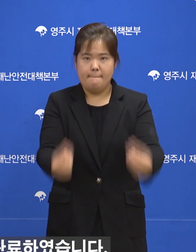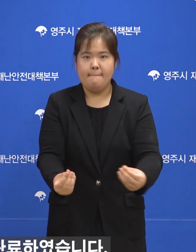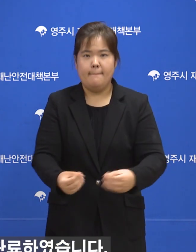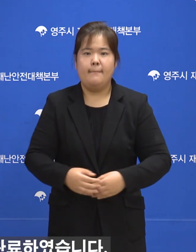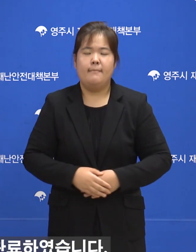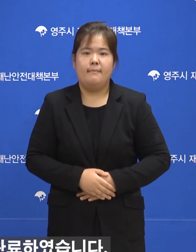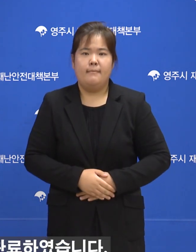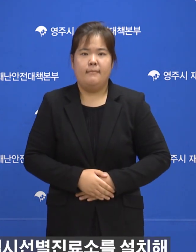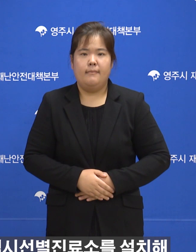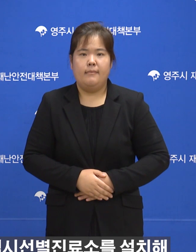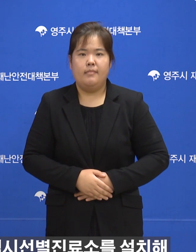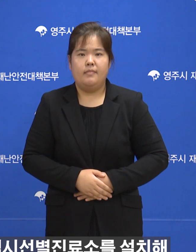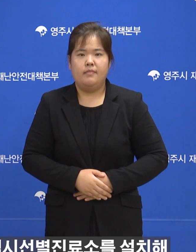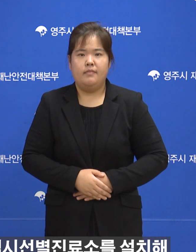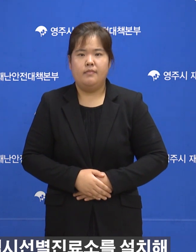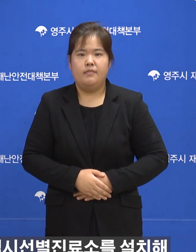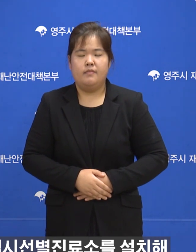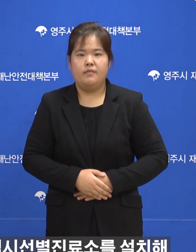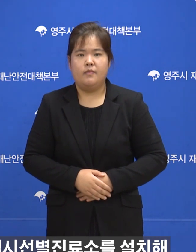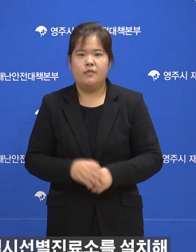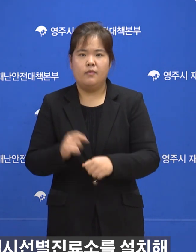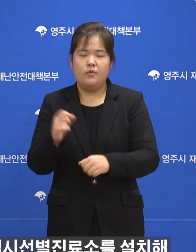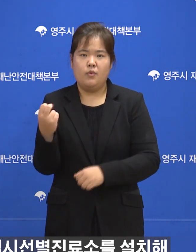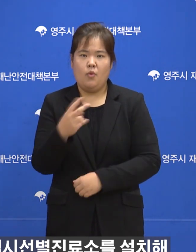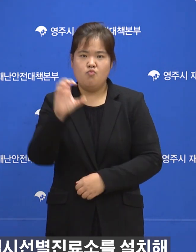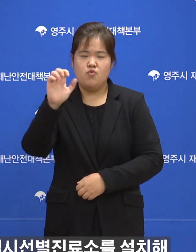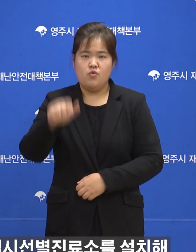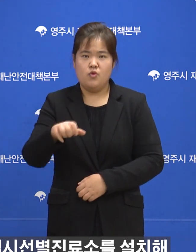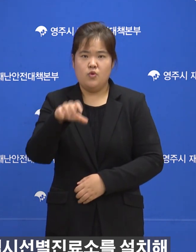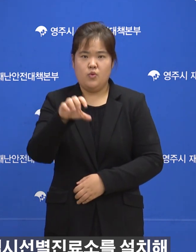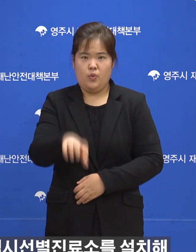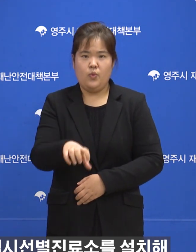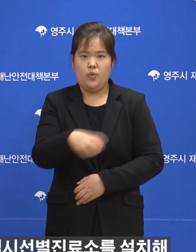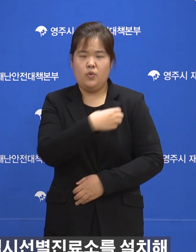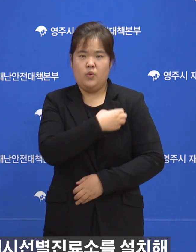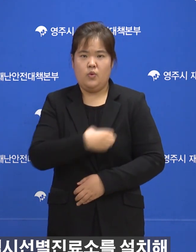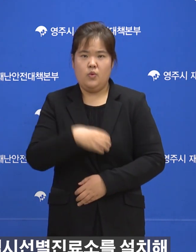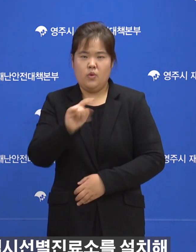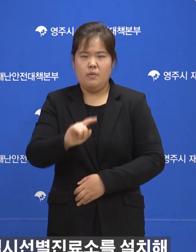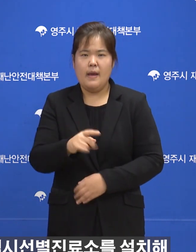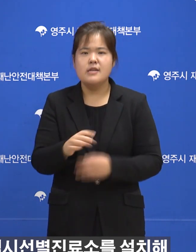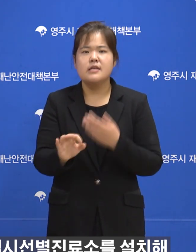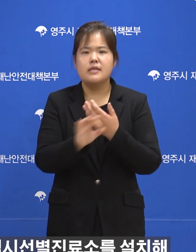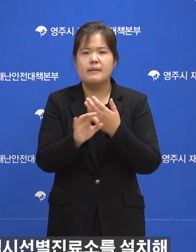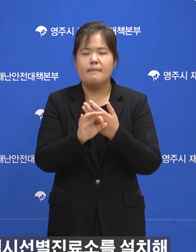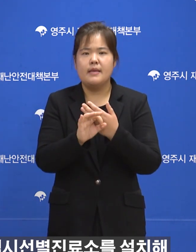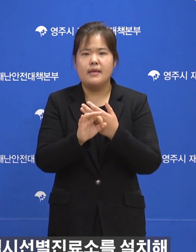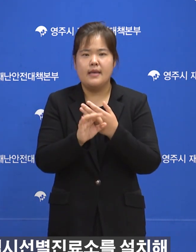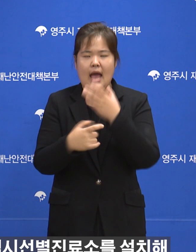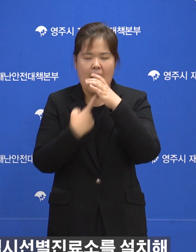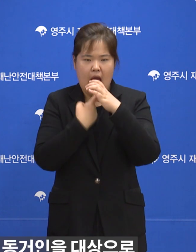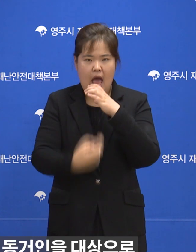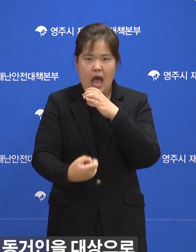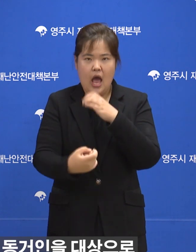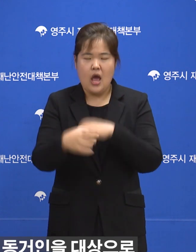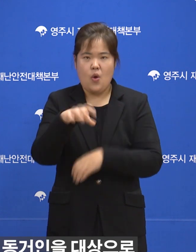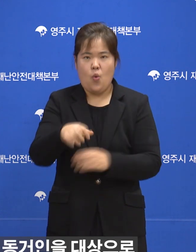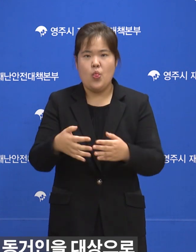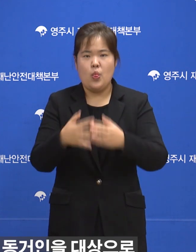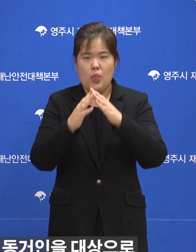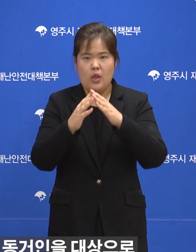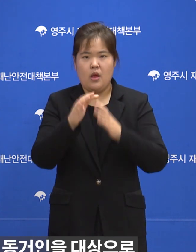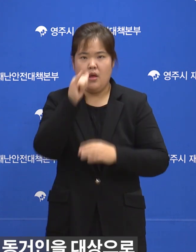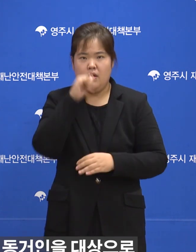완료하였습니다. 또한 풍기읍 행정복지센터에 임시 선별 진료소를 설치해